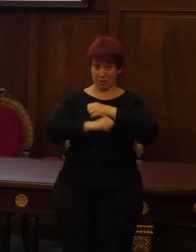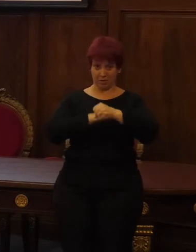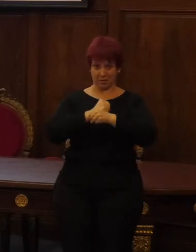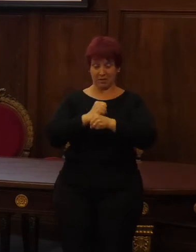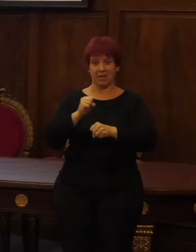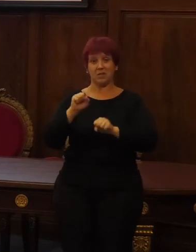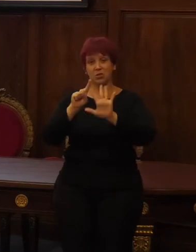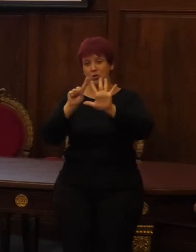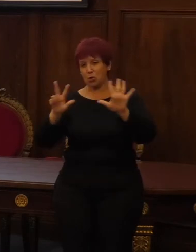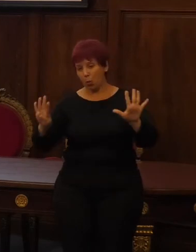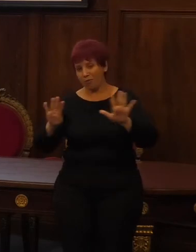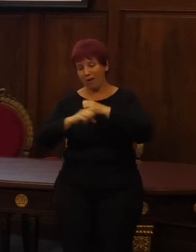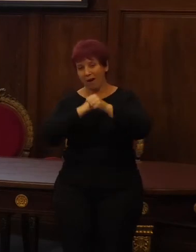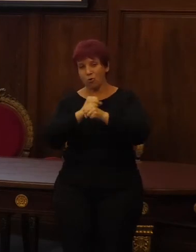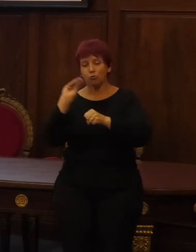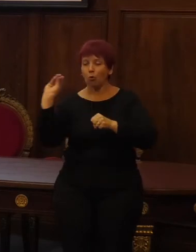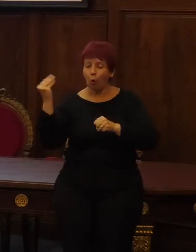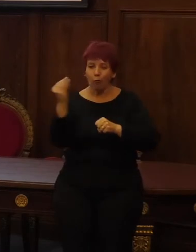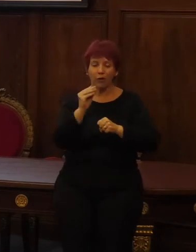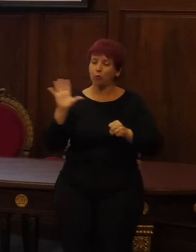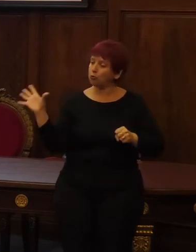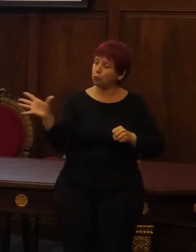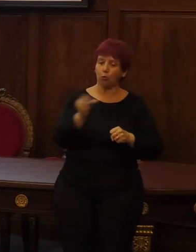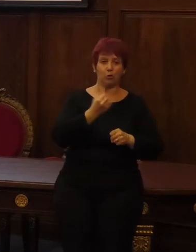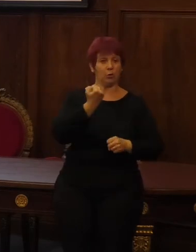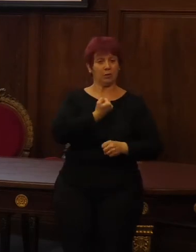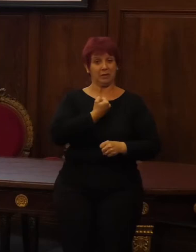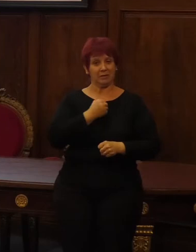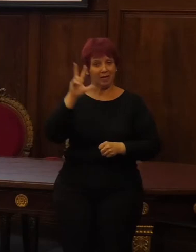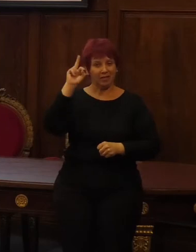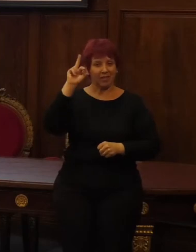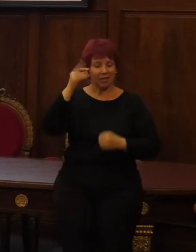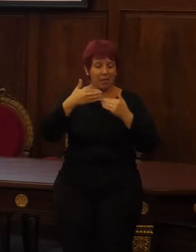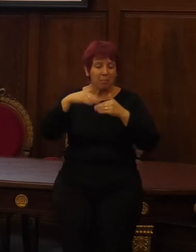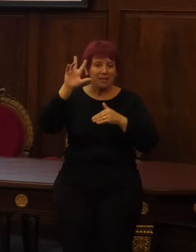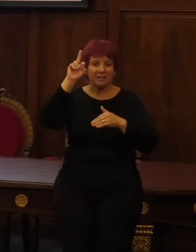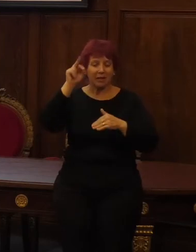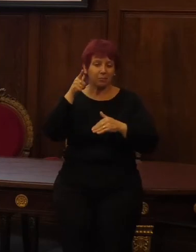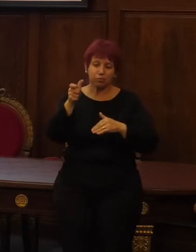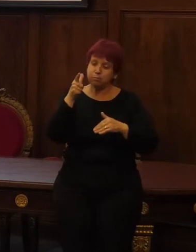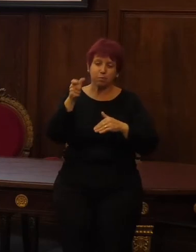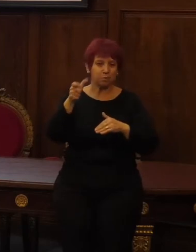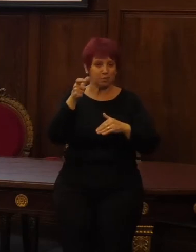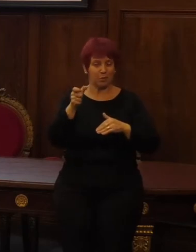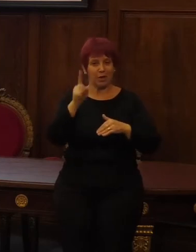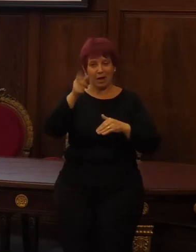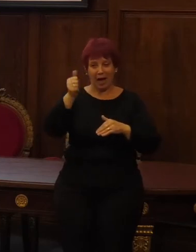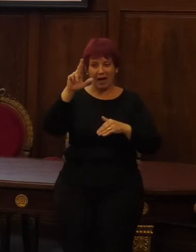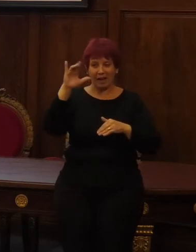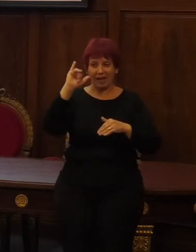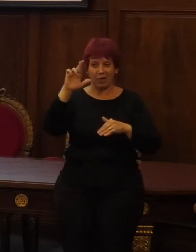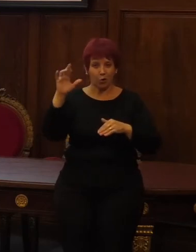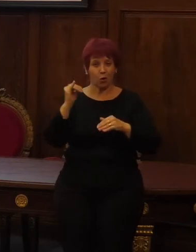años, Silvia Reyes, 19 años, asesinadas con más de 30 balazos cada una. A Elsa